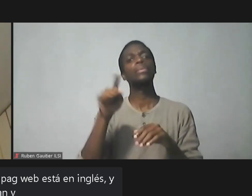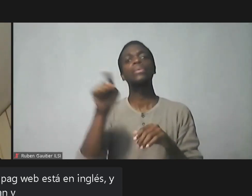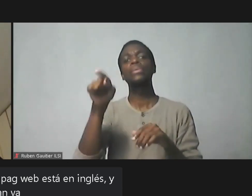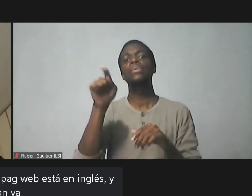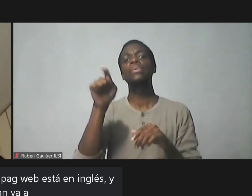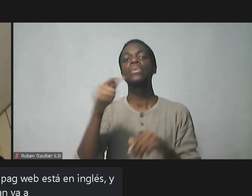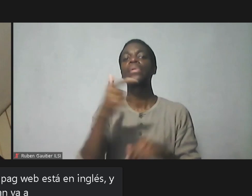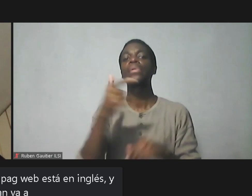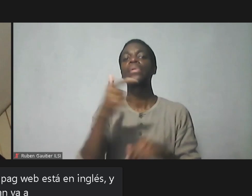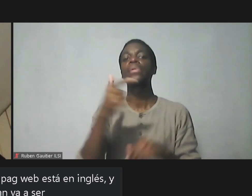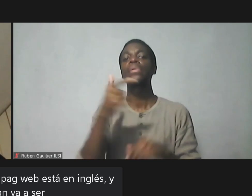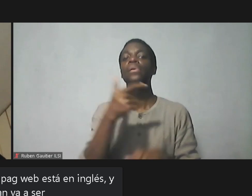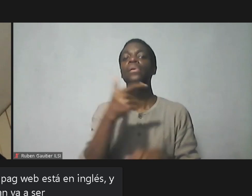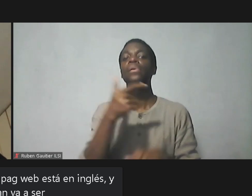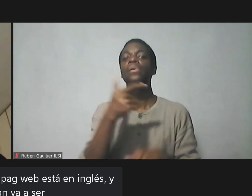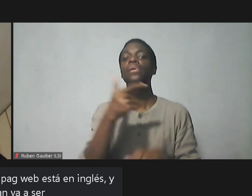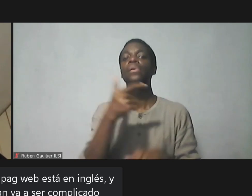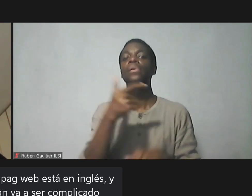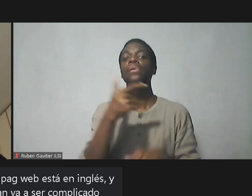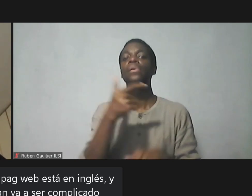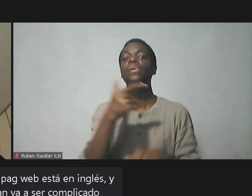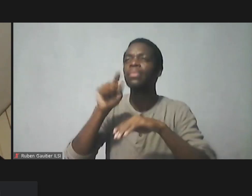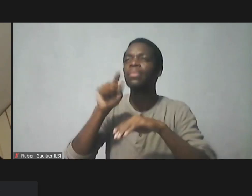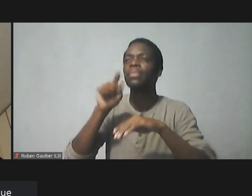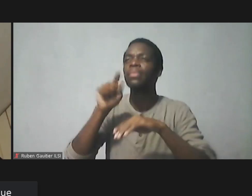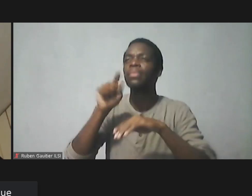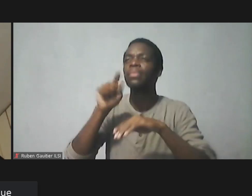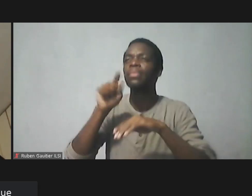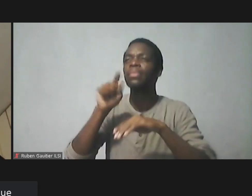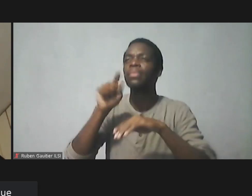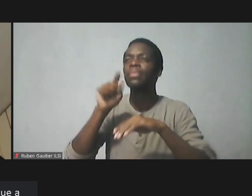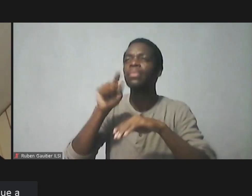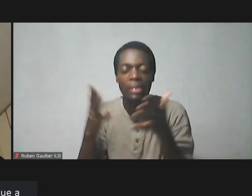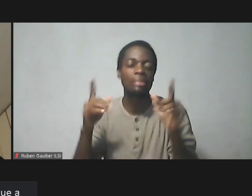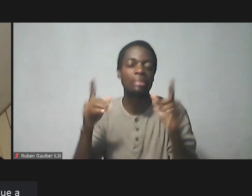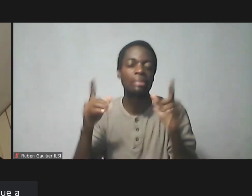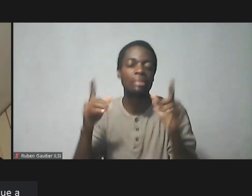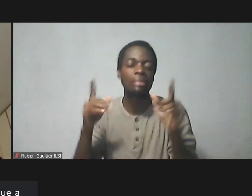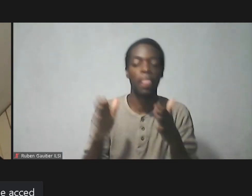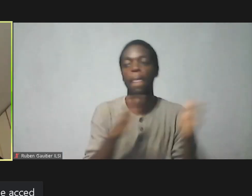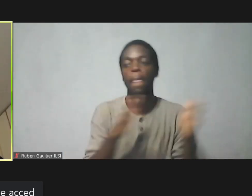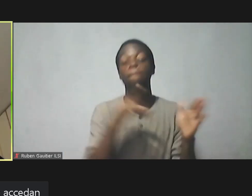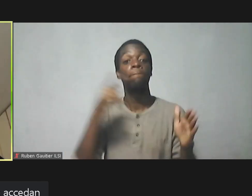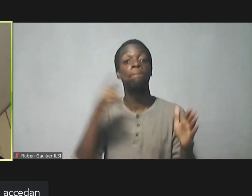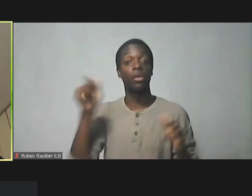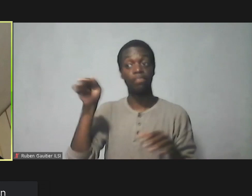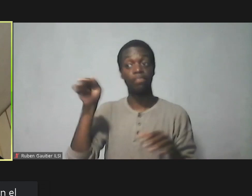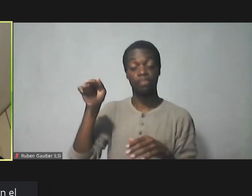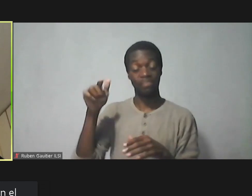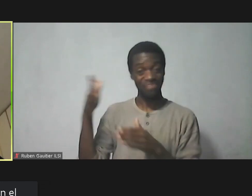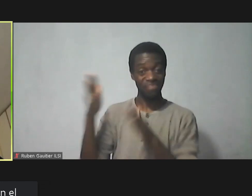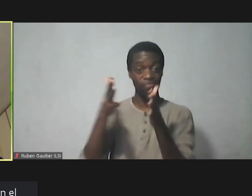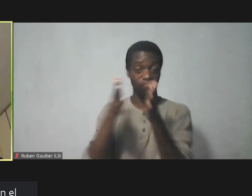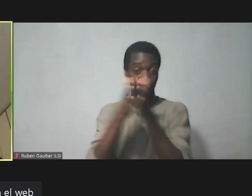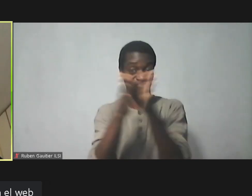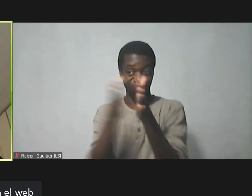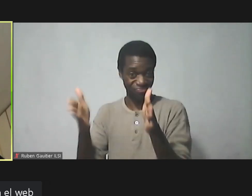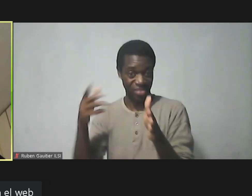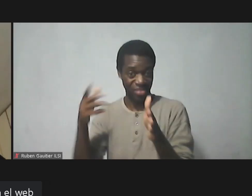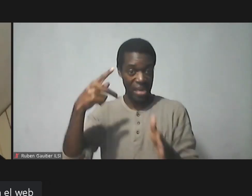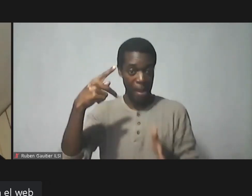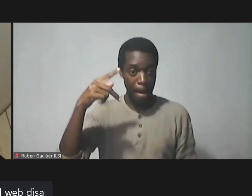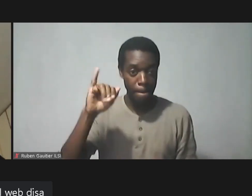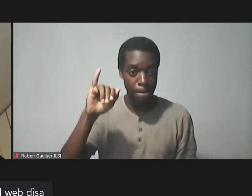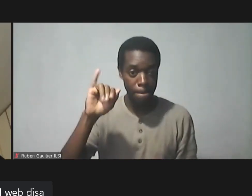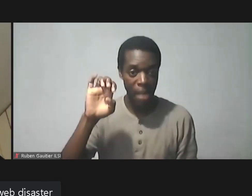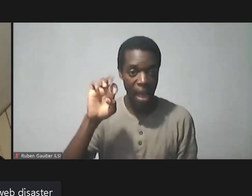compromiso. En el sitio web Disaster Ready hay los cursos en español también, si quieren. ¿No? Ah, bueno, entonces eso sería interesante, me parece. Yo